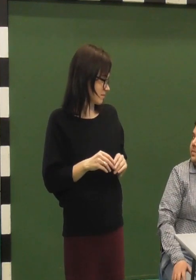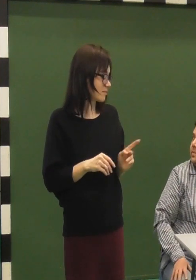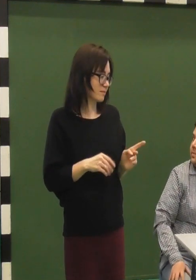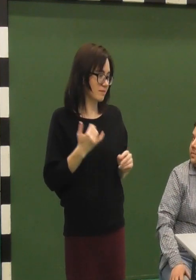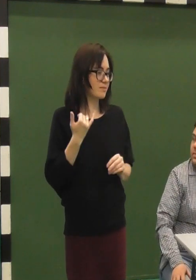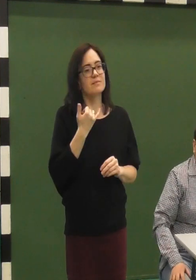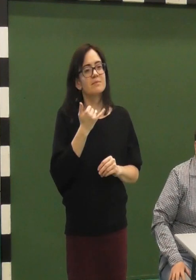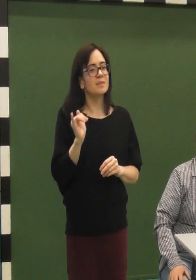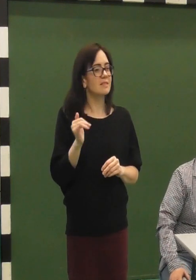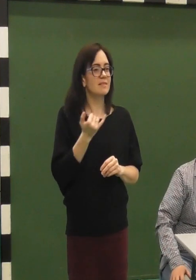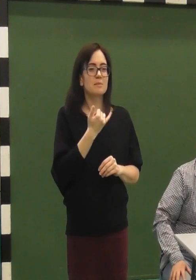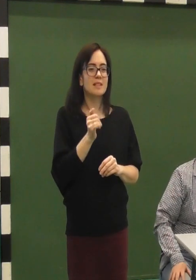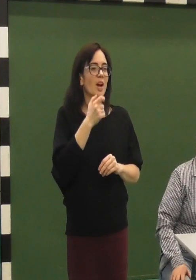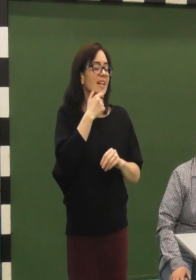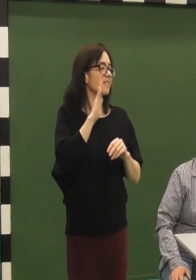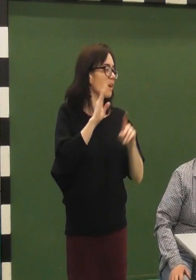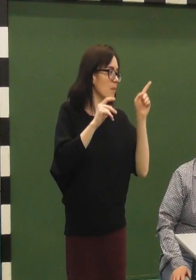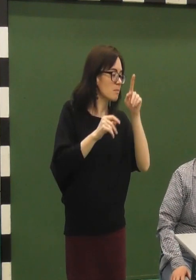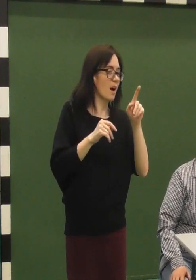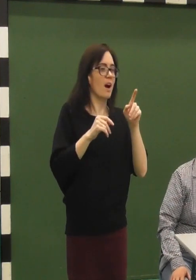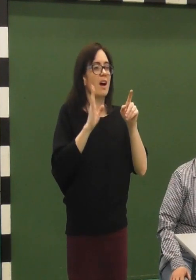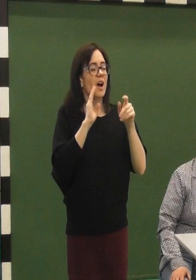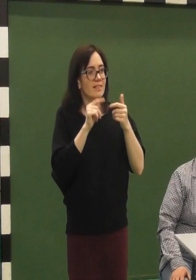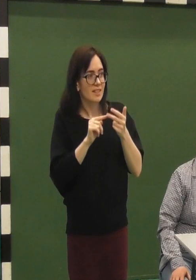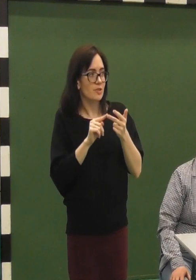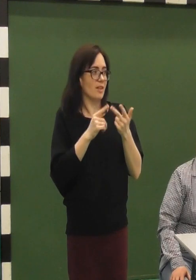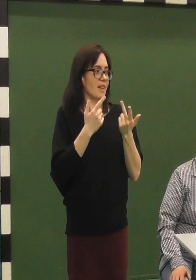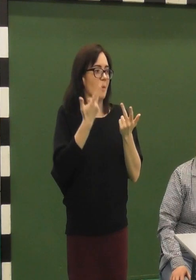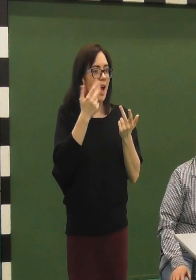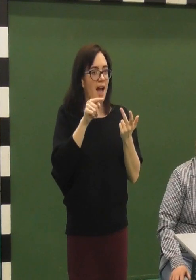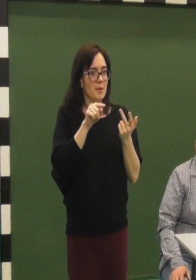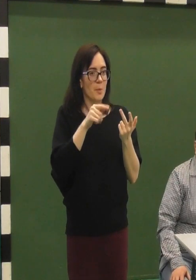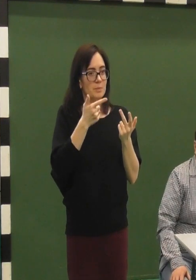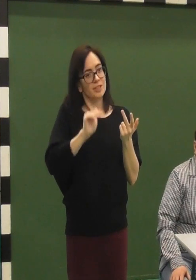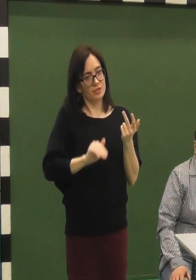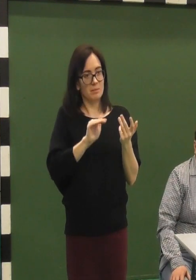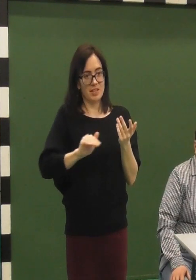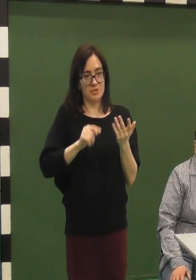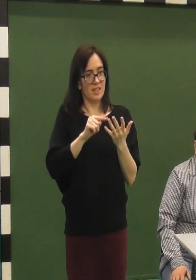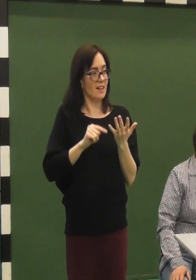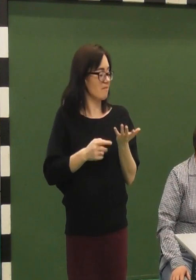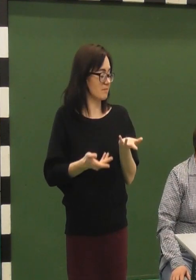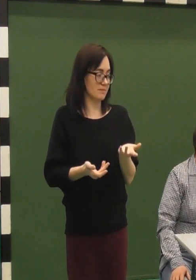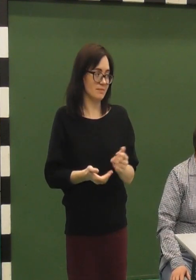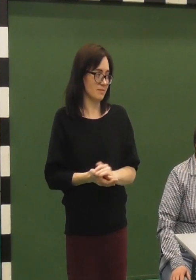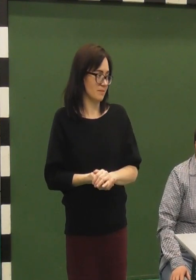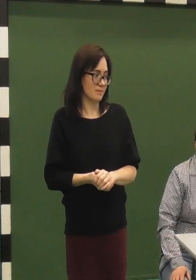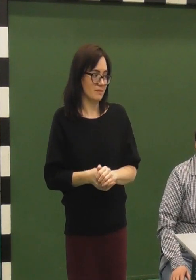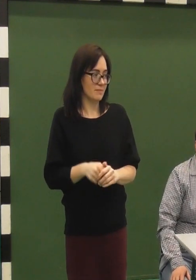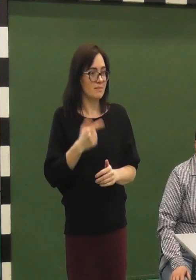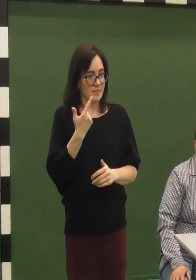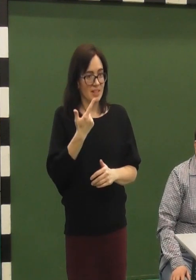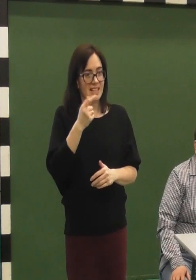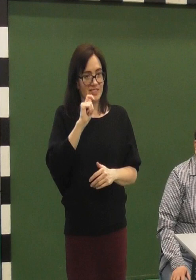a két nagymama, édesanyám, és a három kisebb testvérem, a két fiú